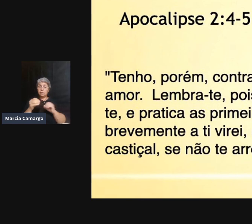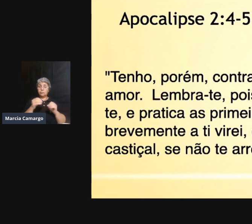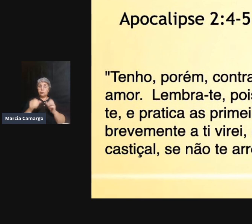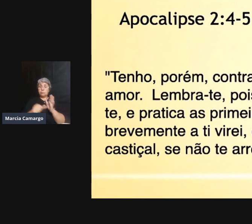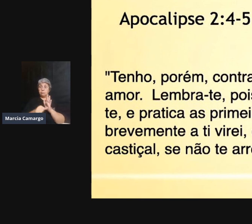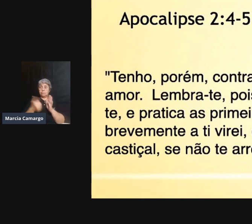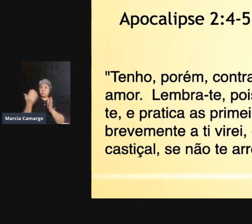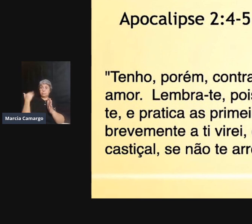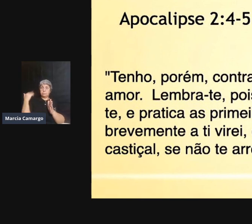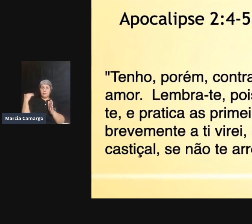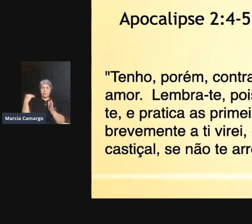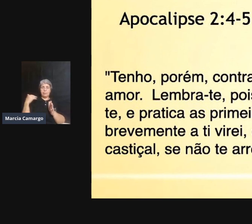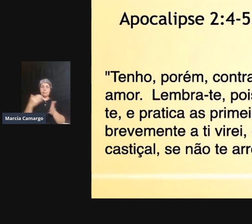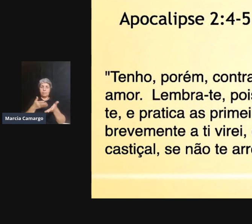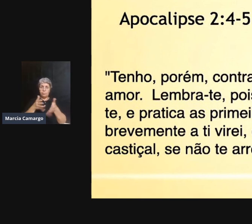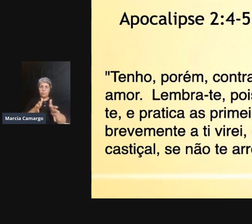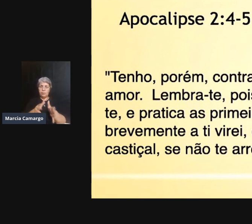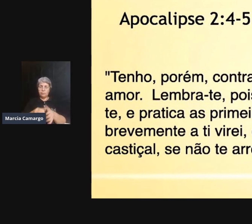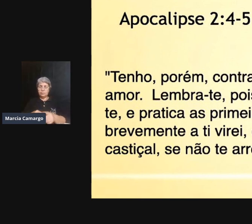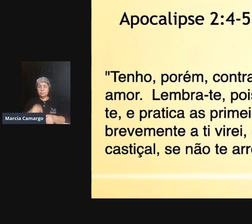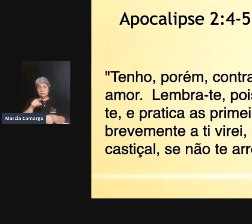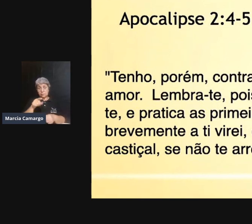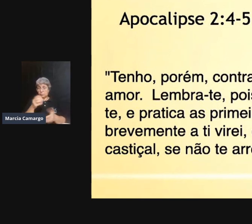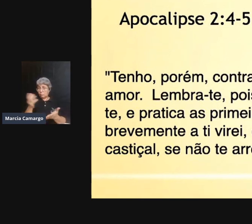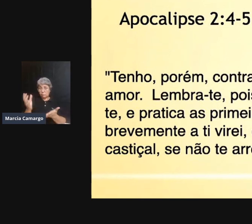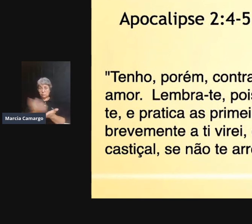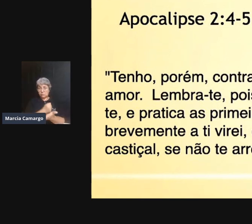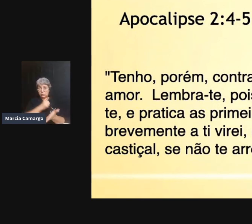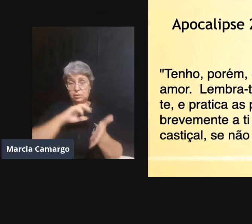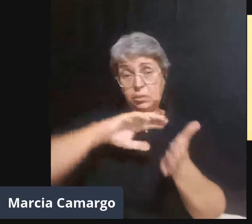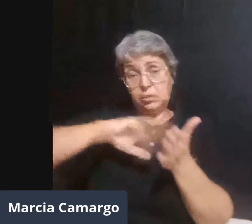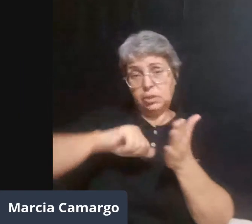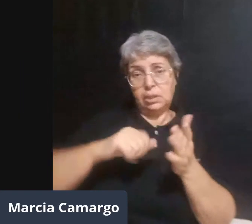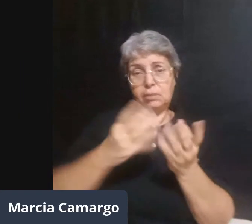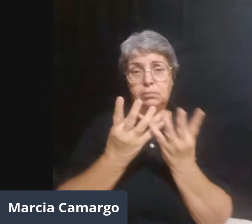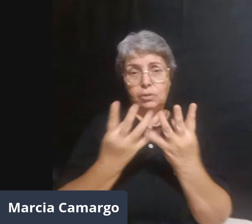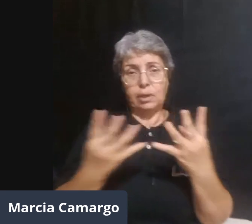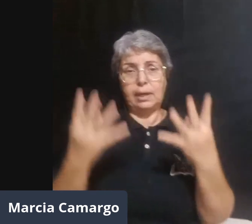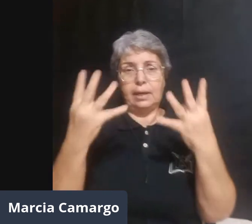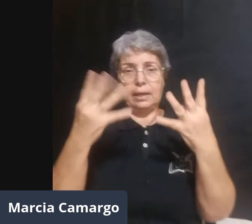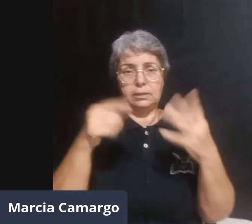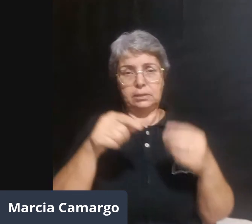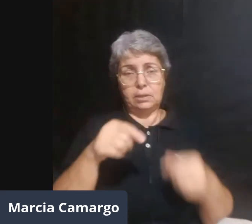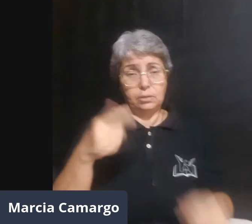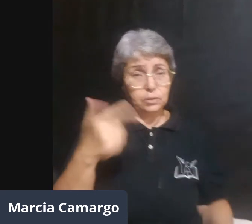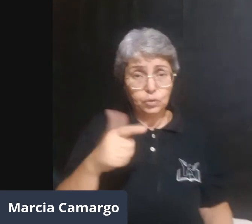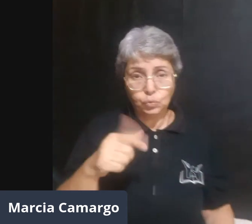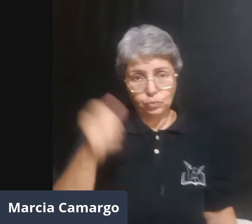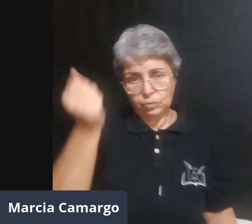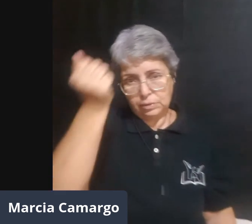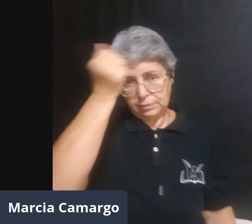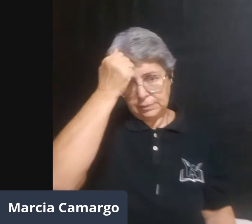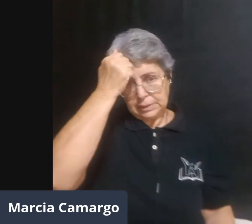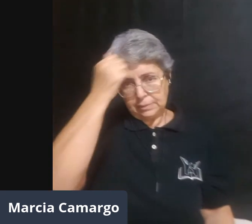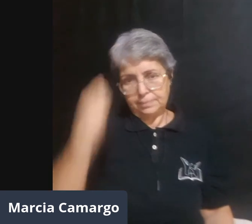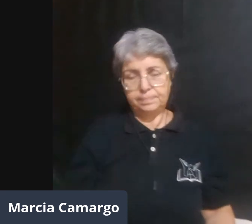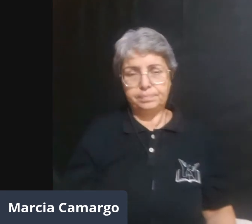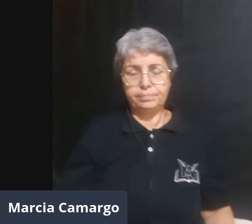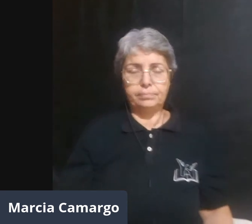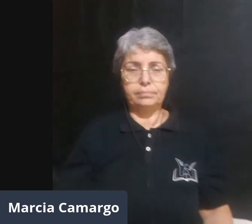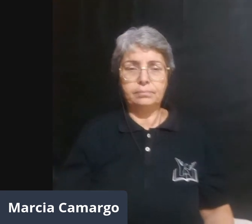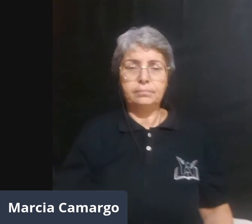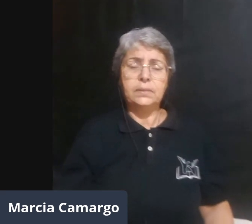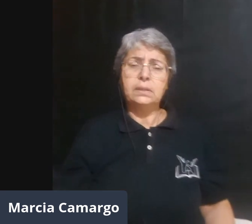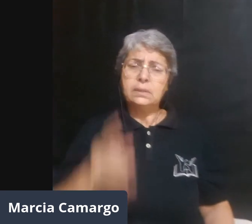tirarei do seu lugar o teu castiçal, se não te arrependeres. Sempre quando sua igreja se desviou no